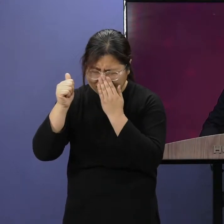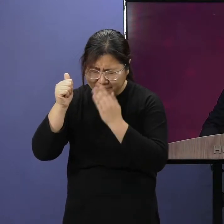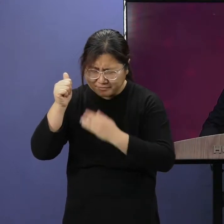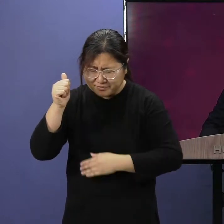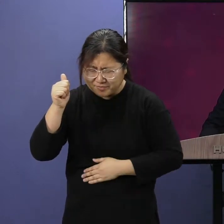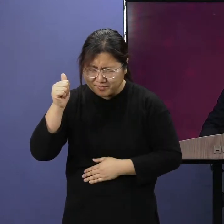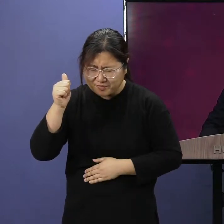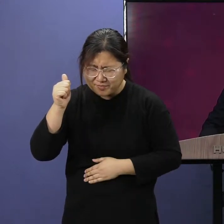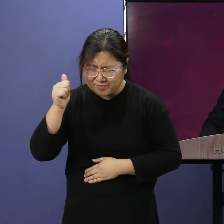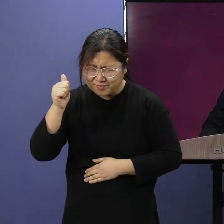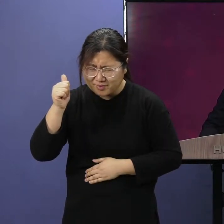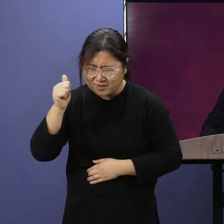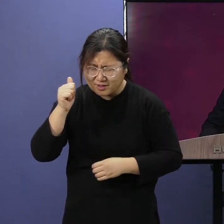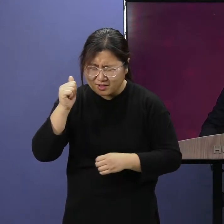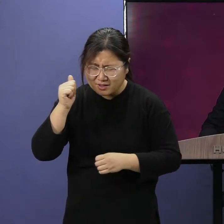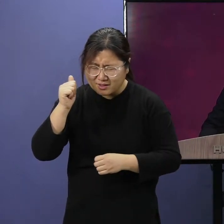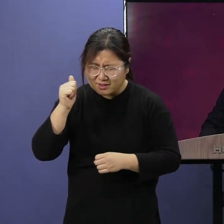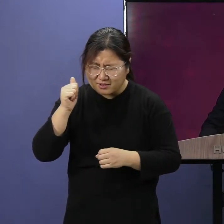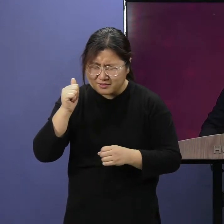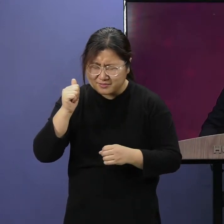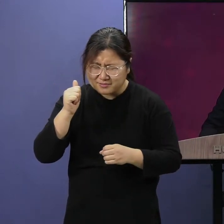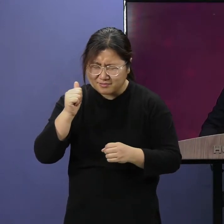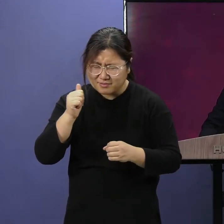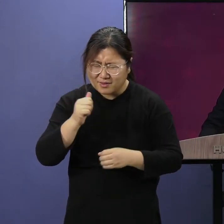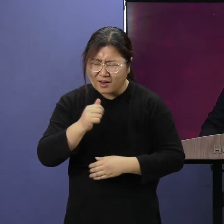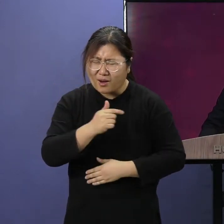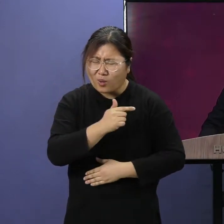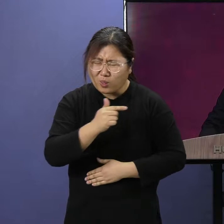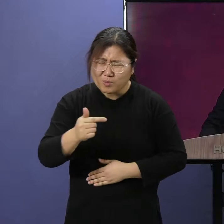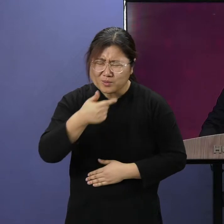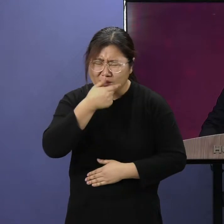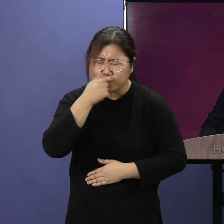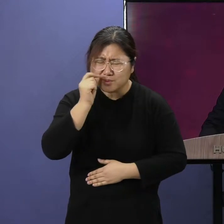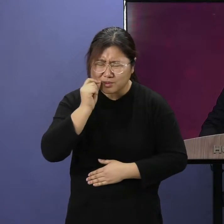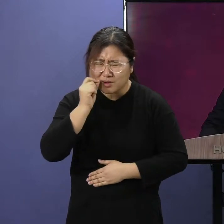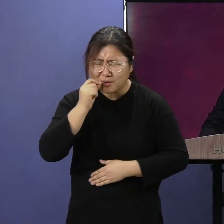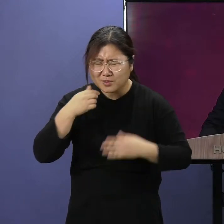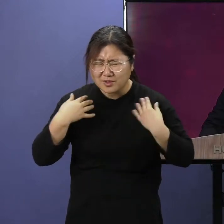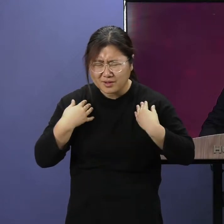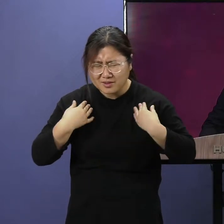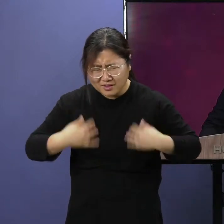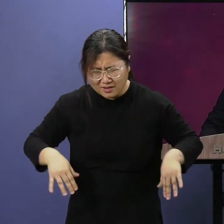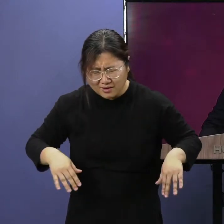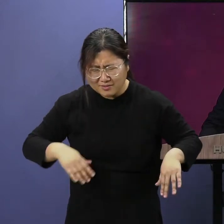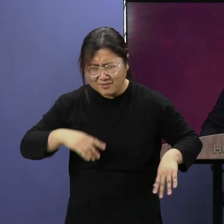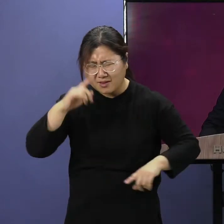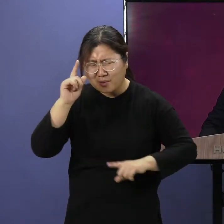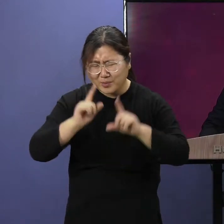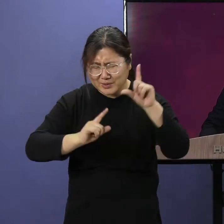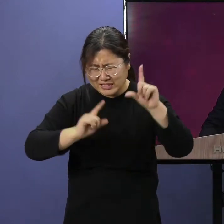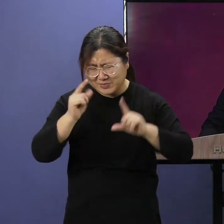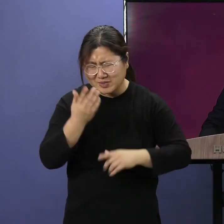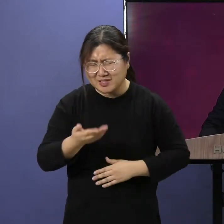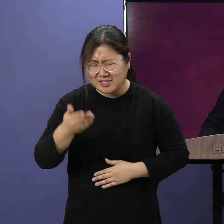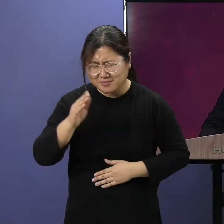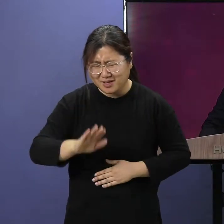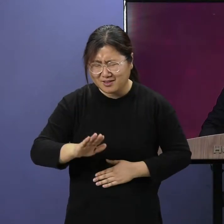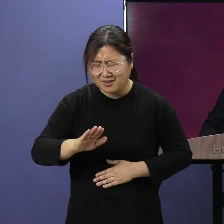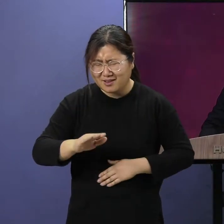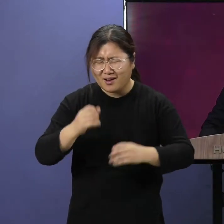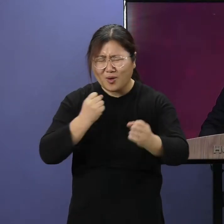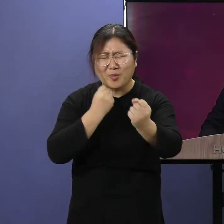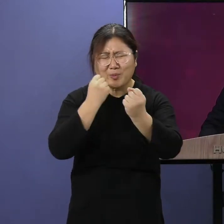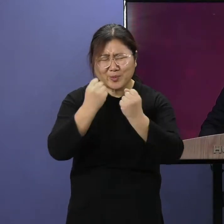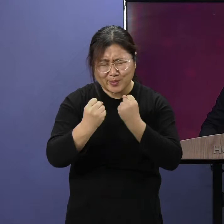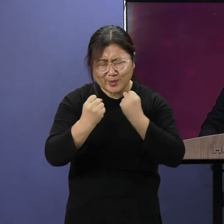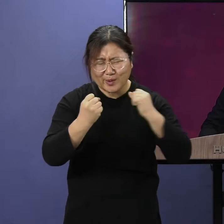하나의 너무나 부족하고 연약한 모습이었지만 그럼에도 불구하고